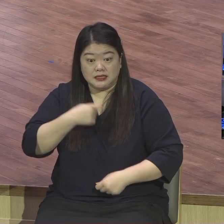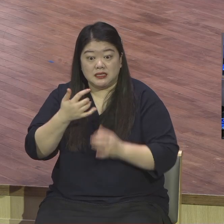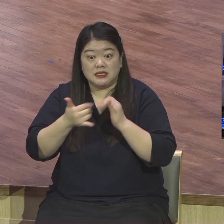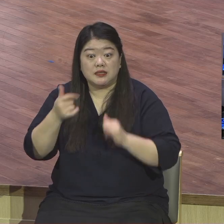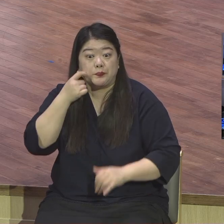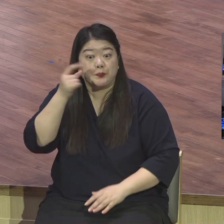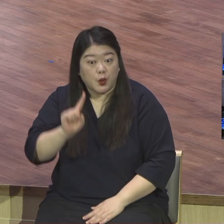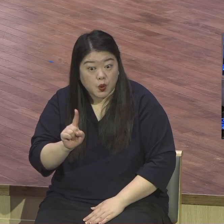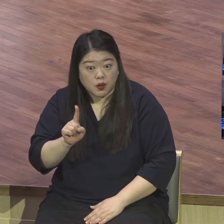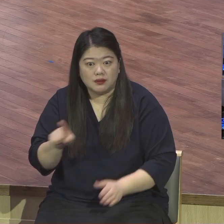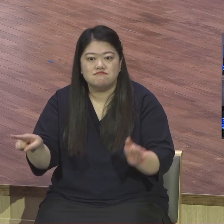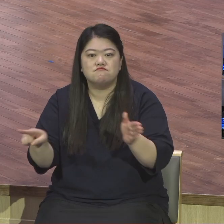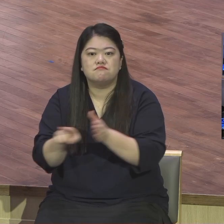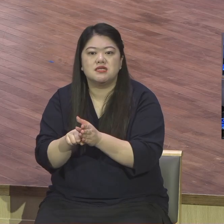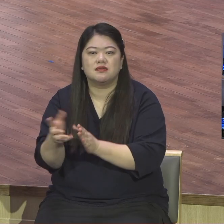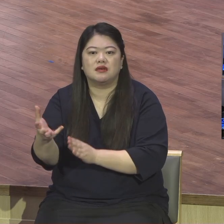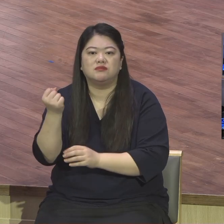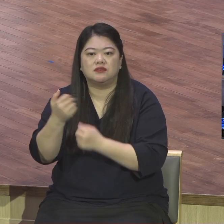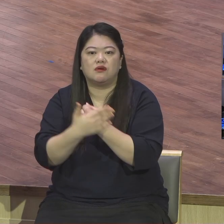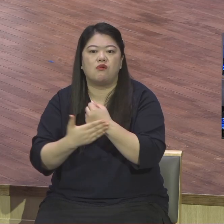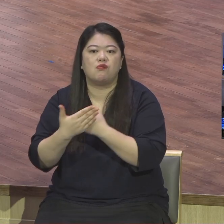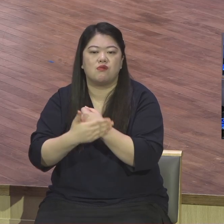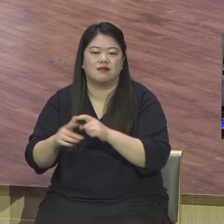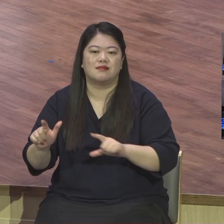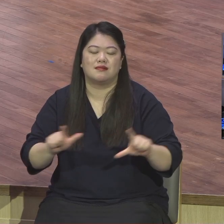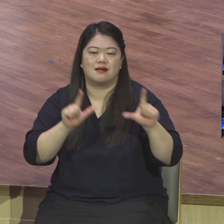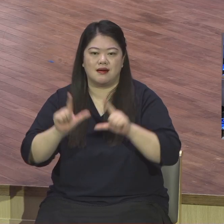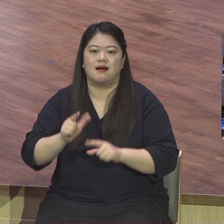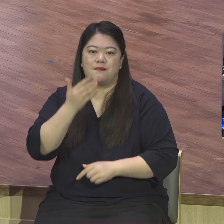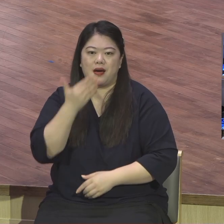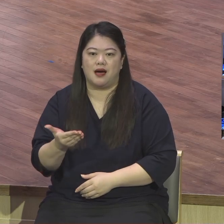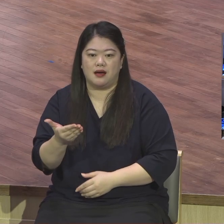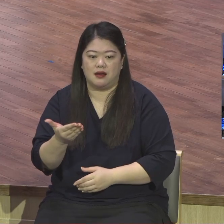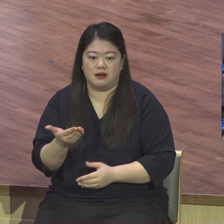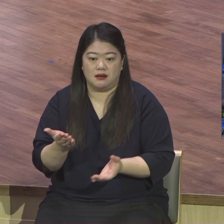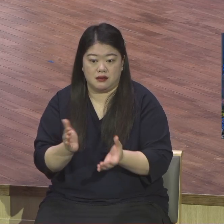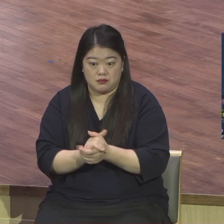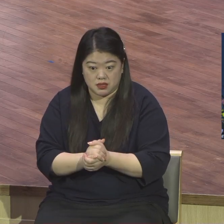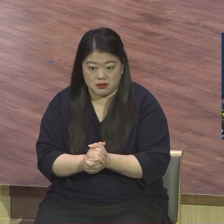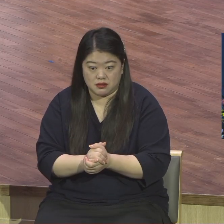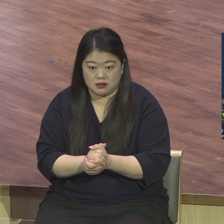믿음으로 살리라 하였습니다. 바울은